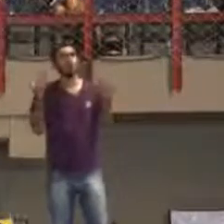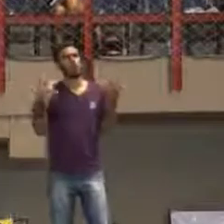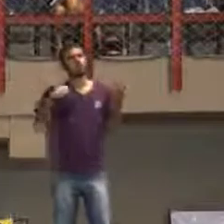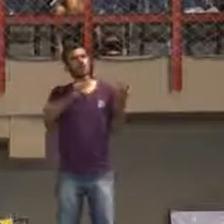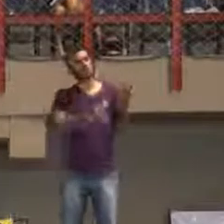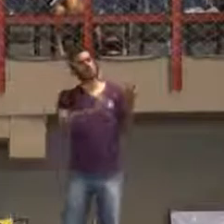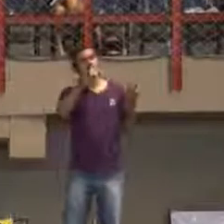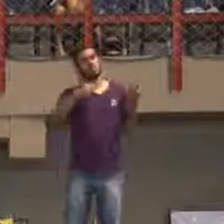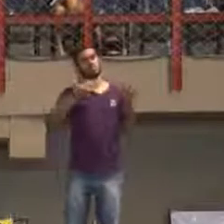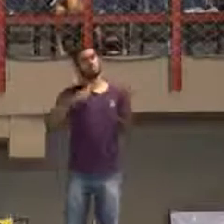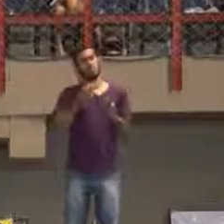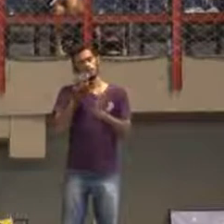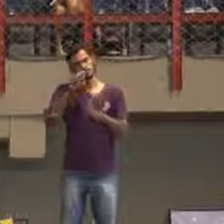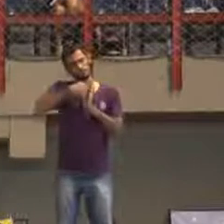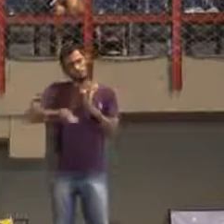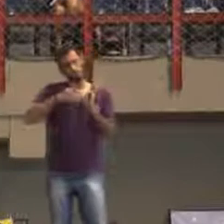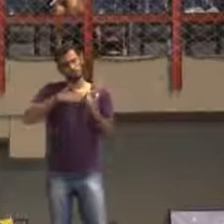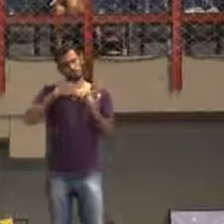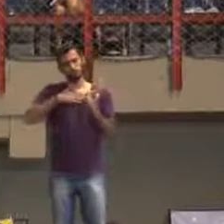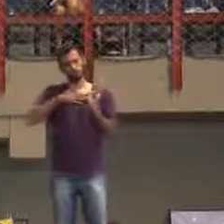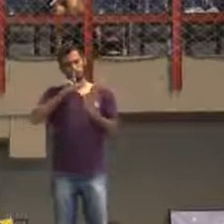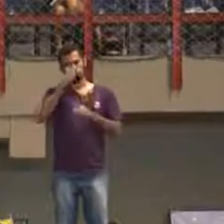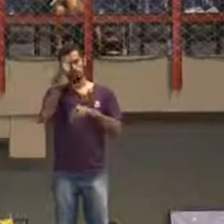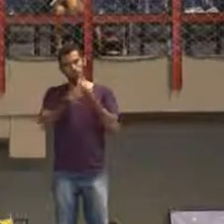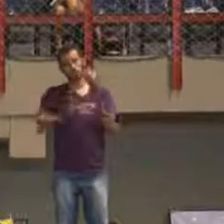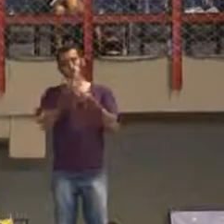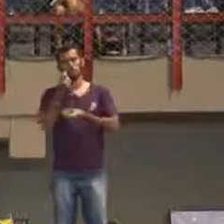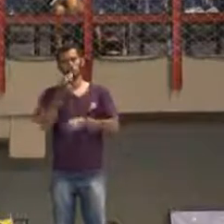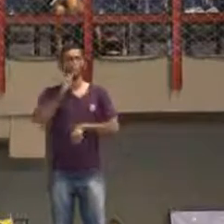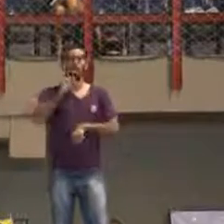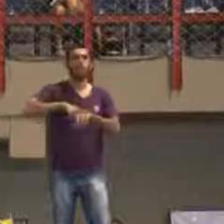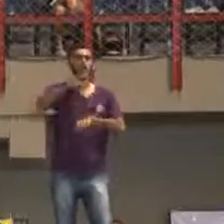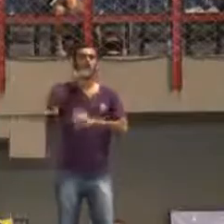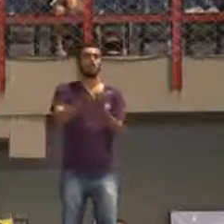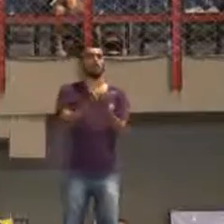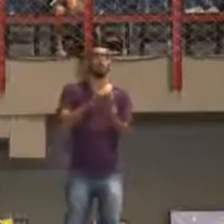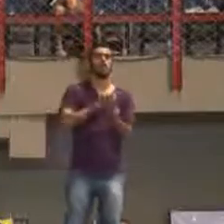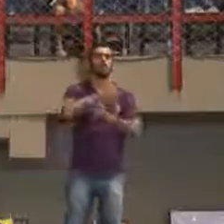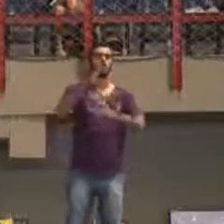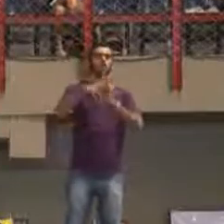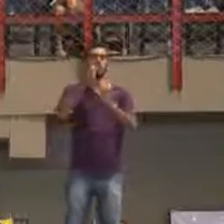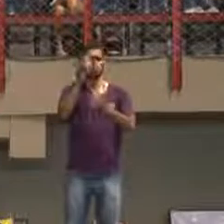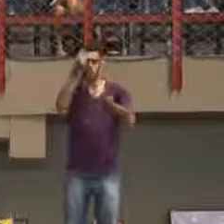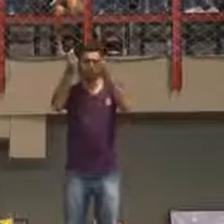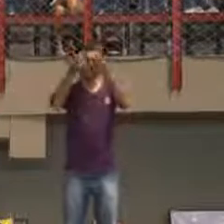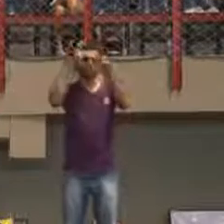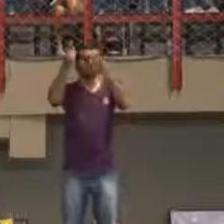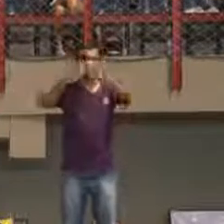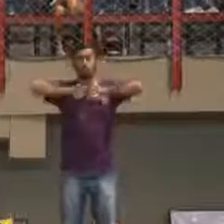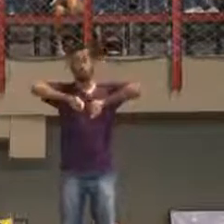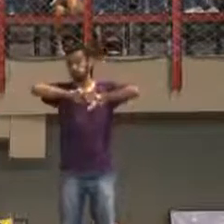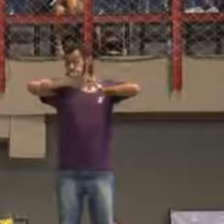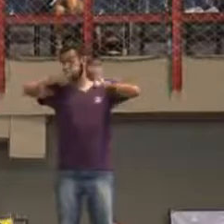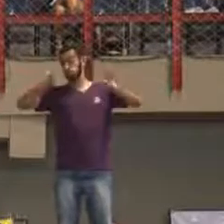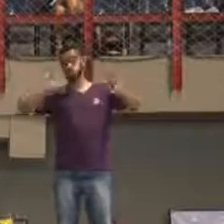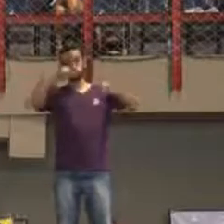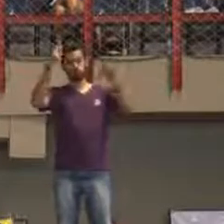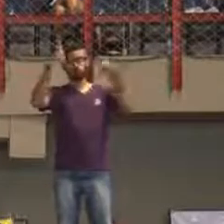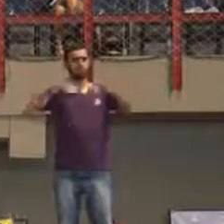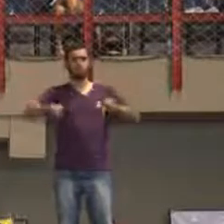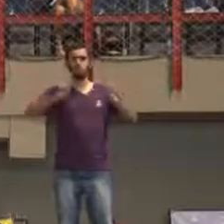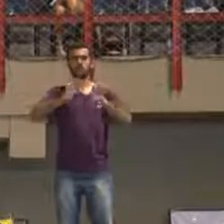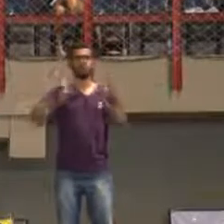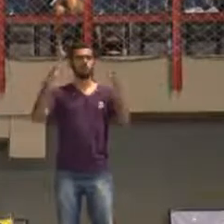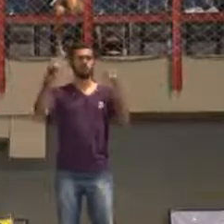texto. Até porque, quando você anota todas as ideias nessa tempestade, são tantas que você não vai precisar usar